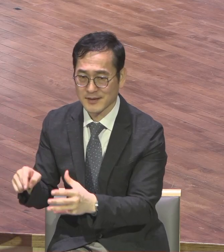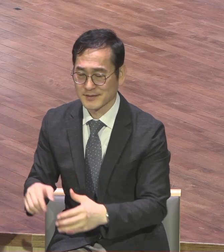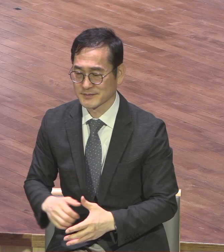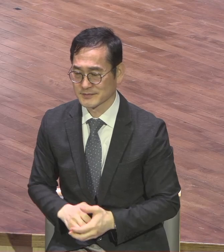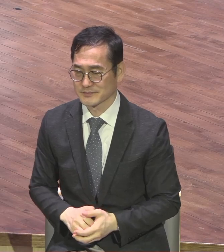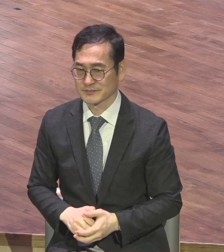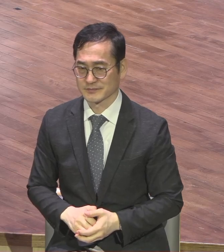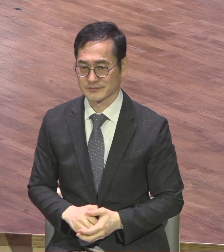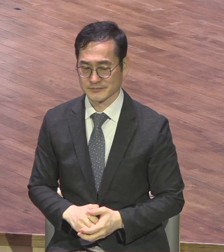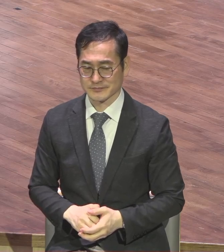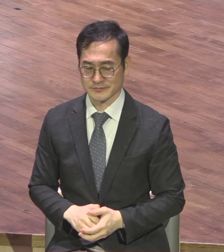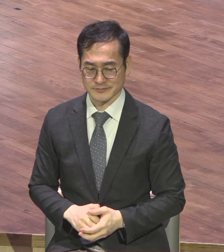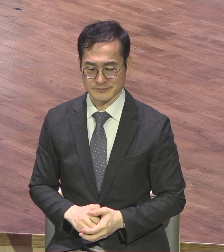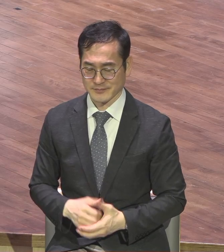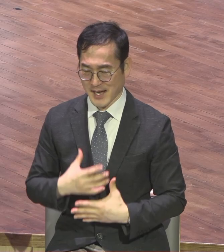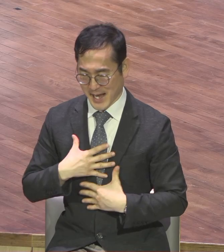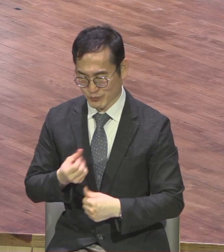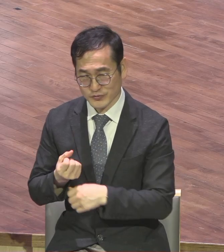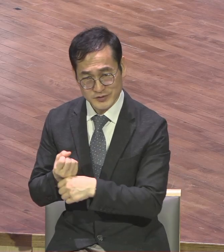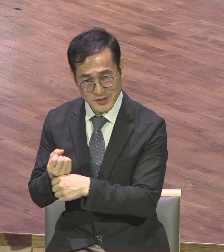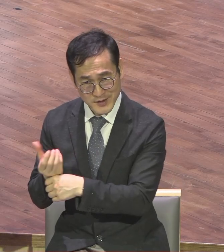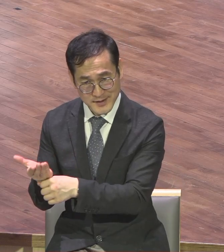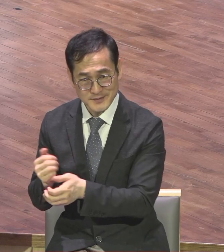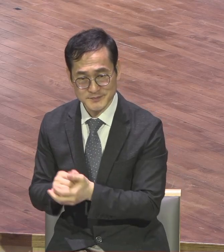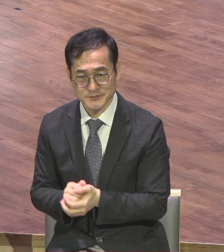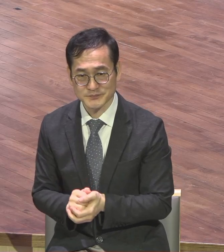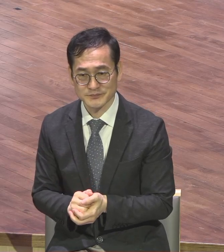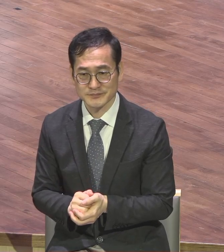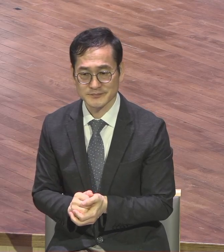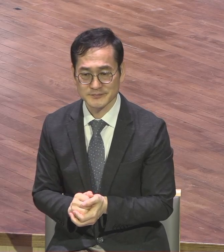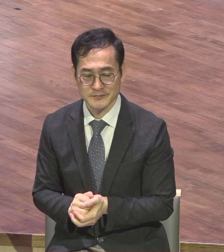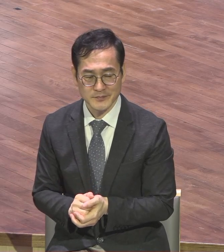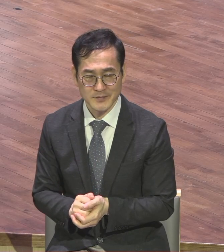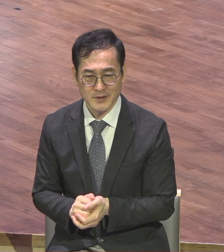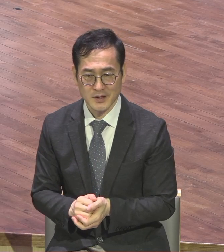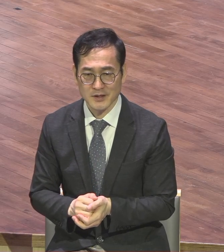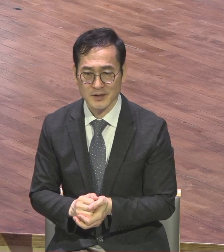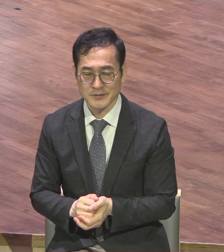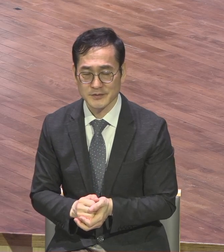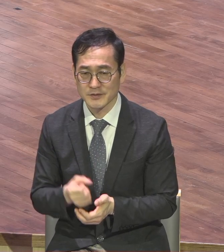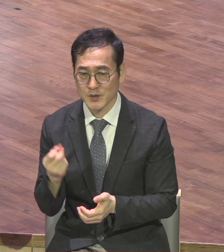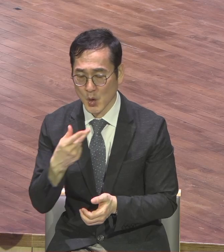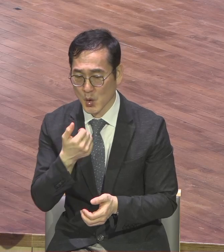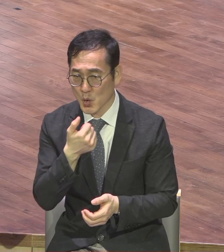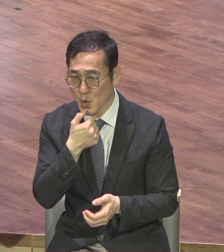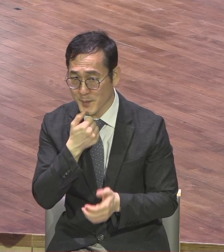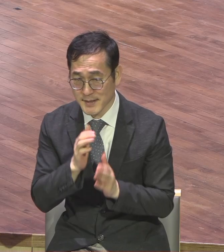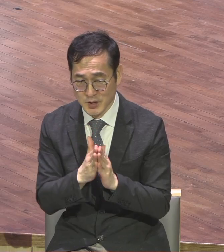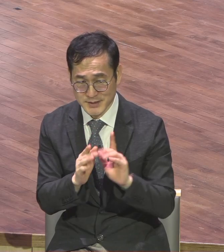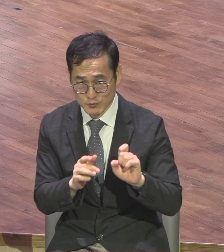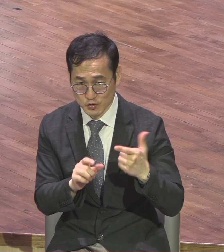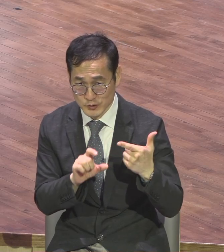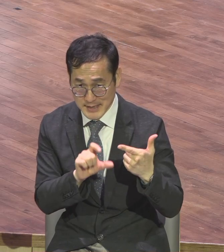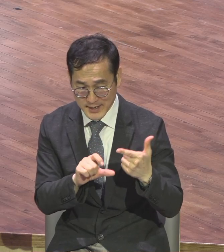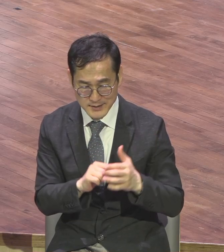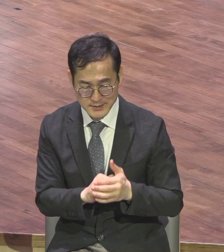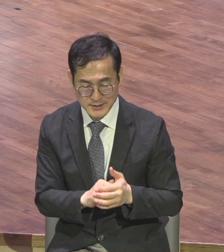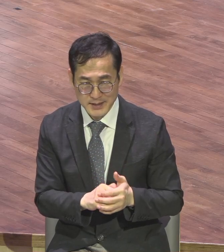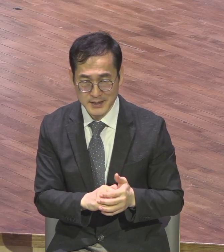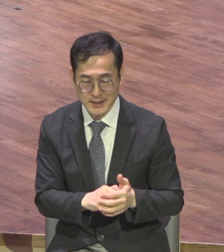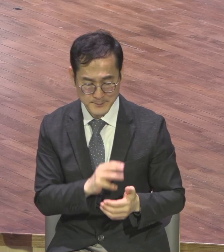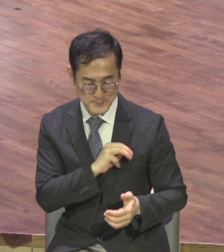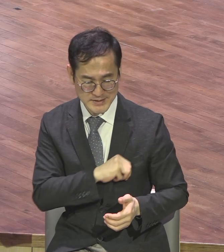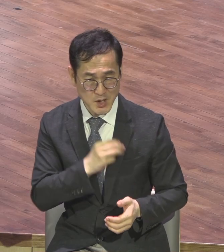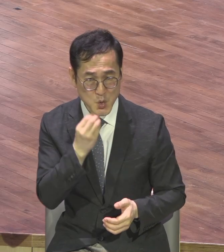불신과 부부 집이 미션은 지교의 역할을 했다 이 말이지요. 로마서 16장에는 이외에도 보면 네 개의 미션음과